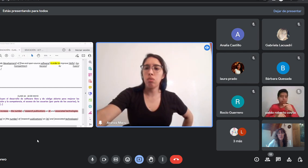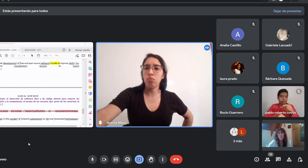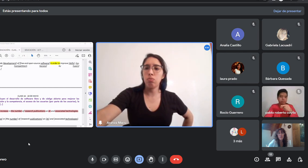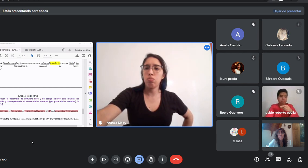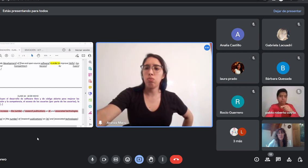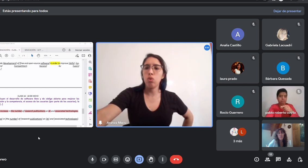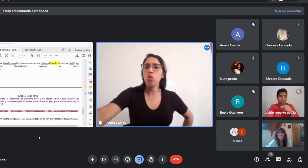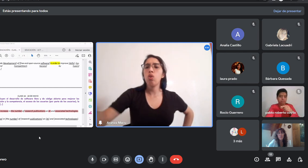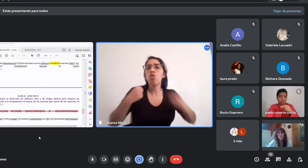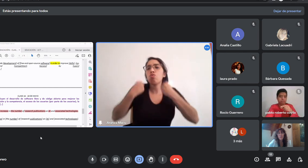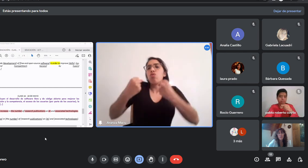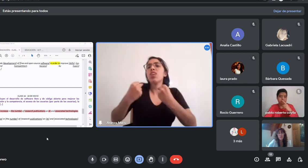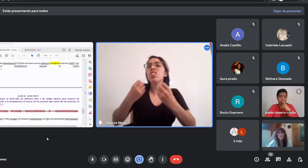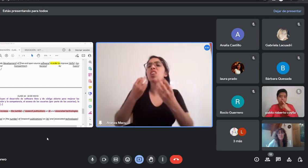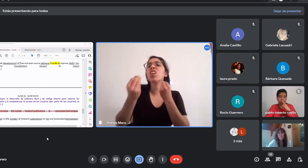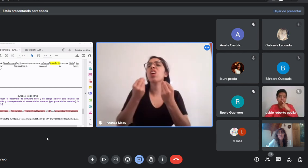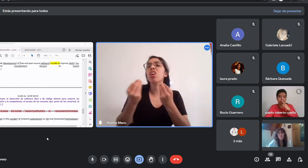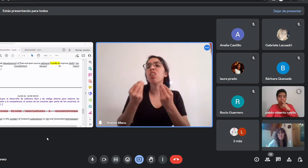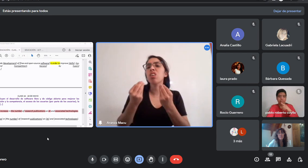Investiga.